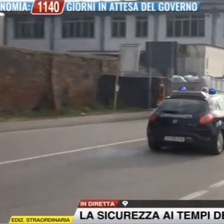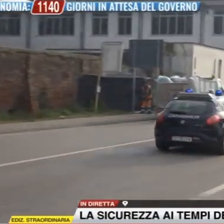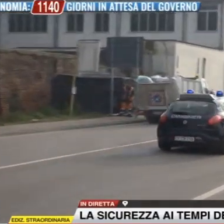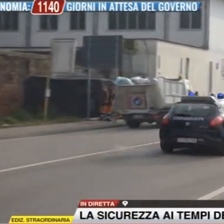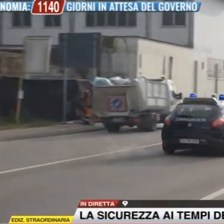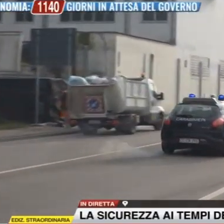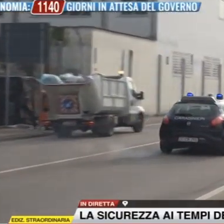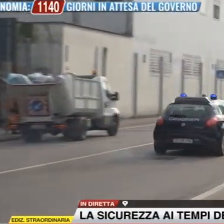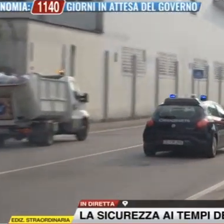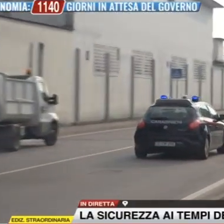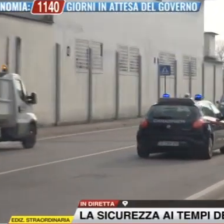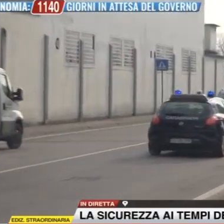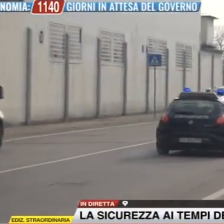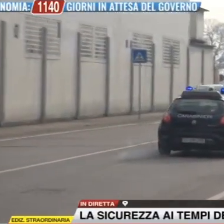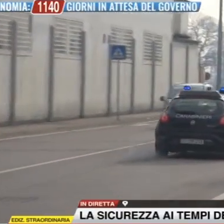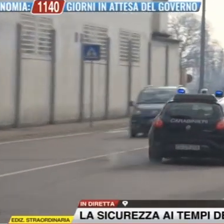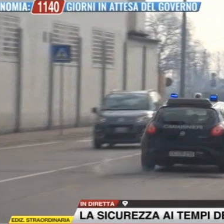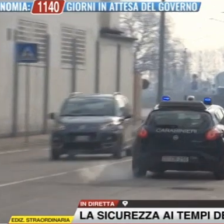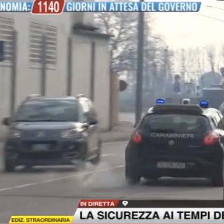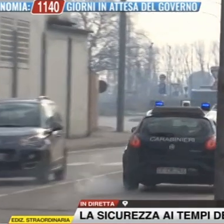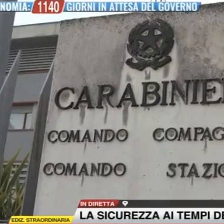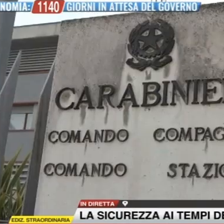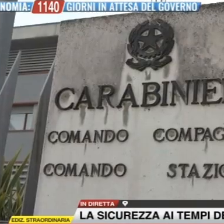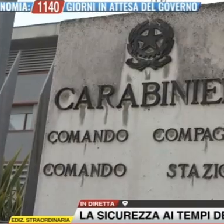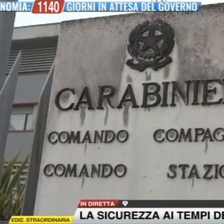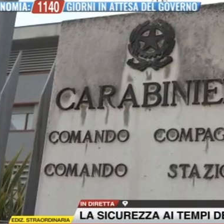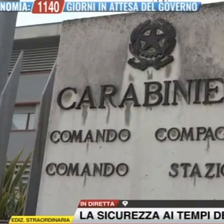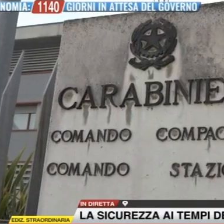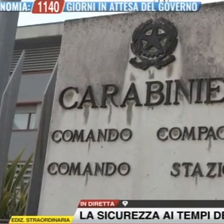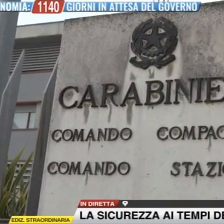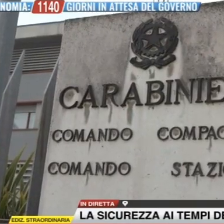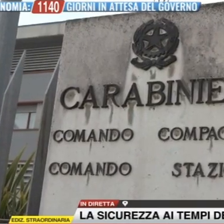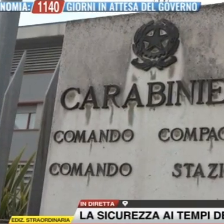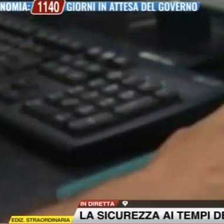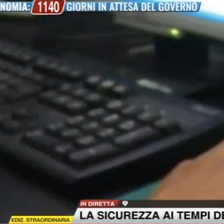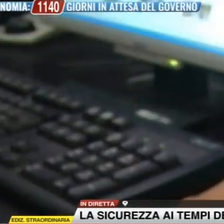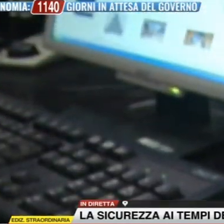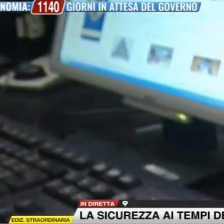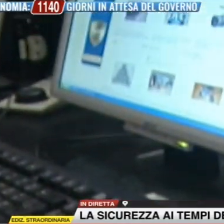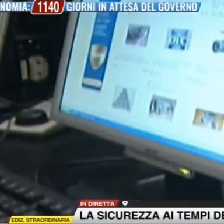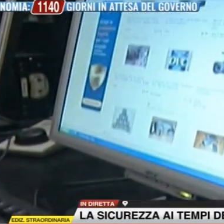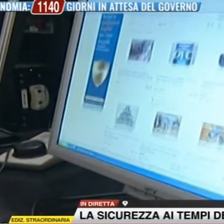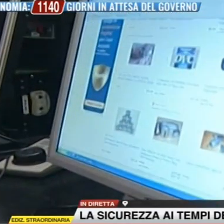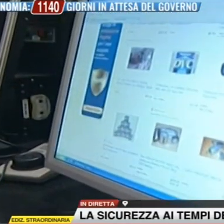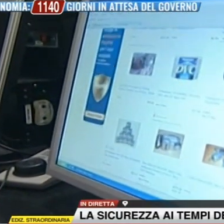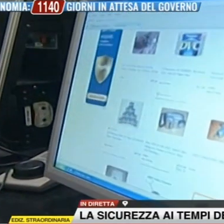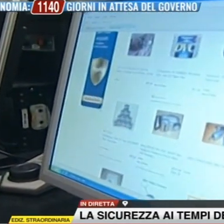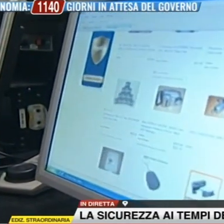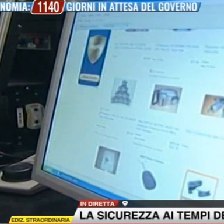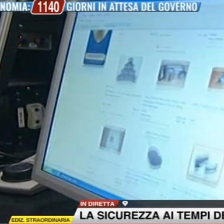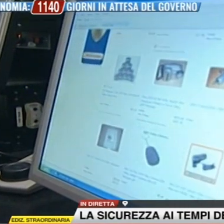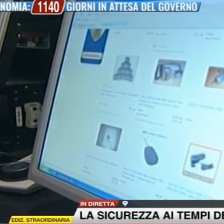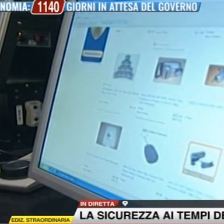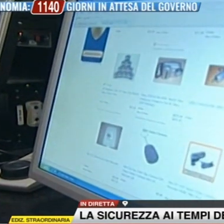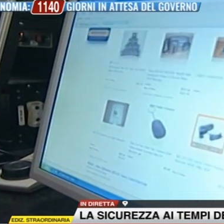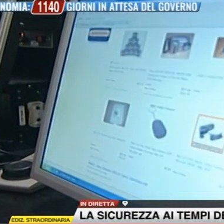vari canali di punto di informazione, quelle che possono essere gli strumenti di difesa, ma anche di repressione, nel far sì che gli autori